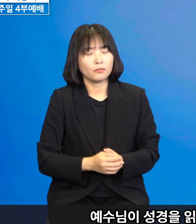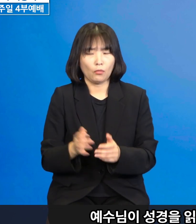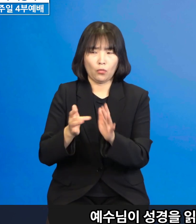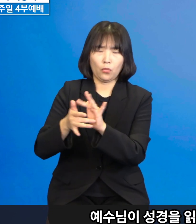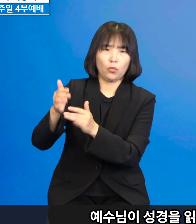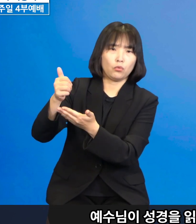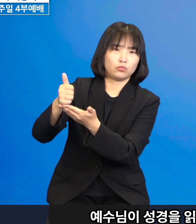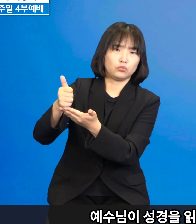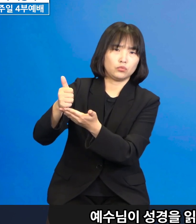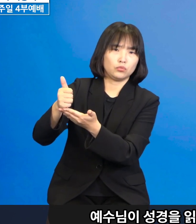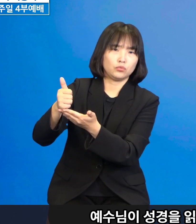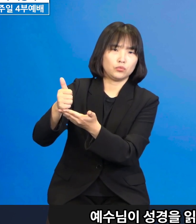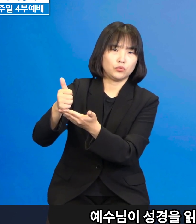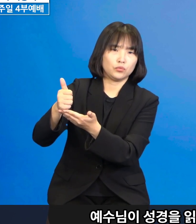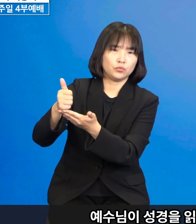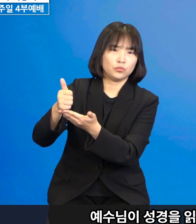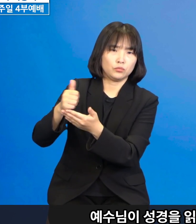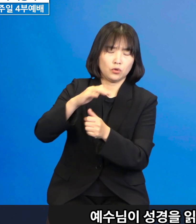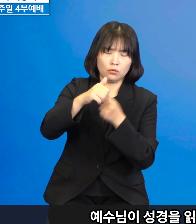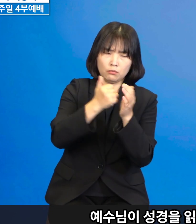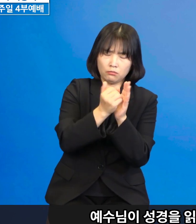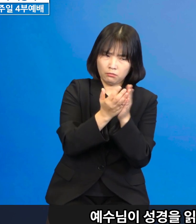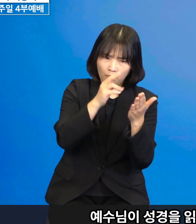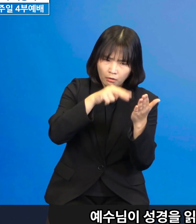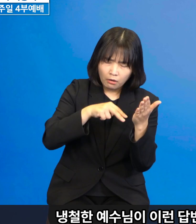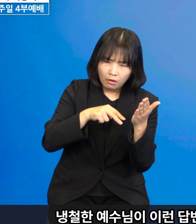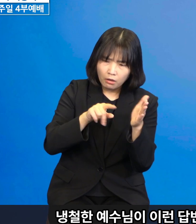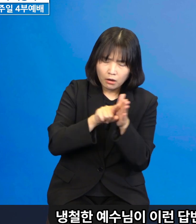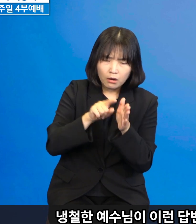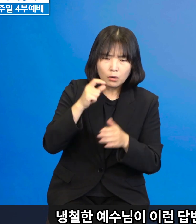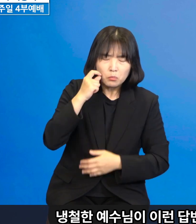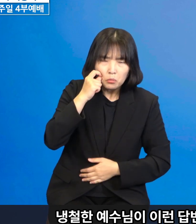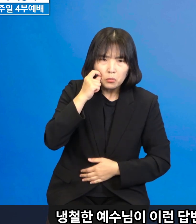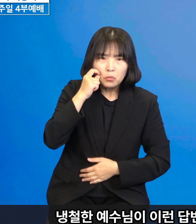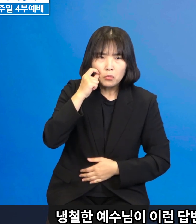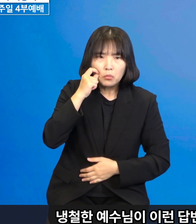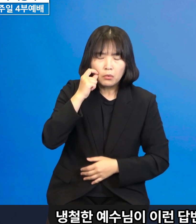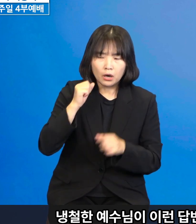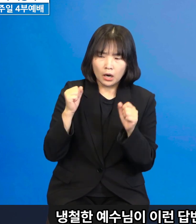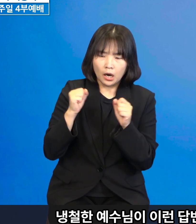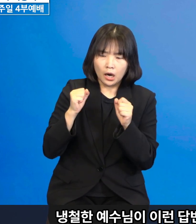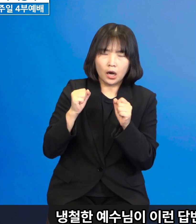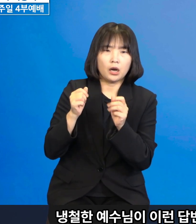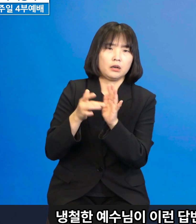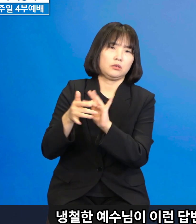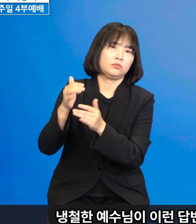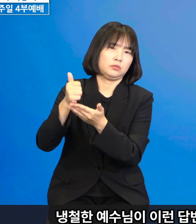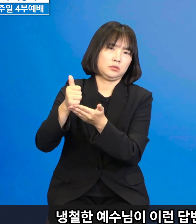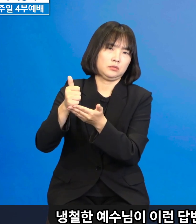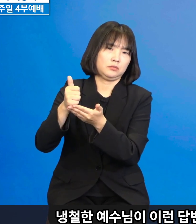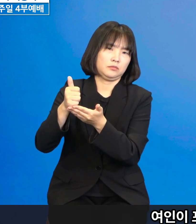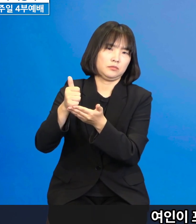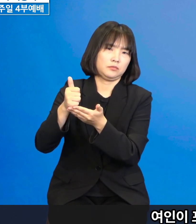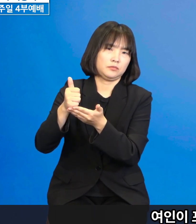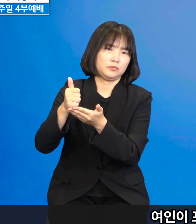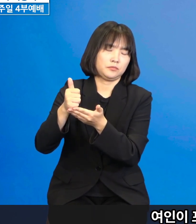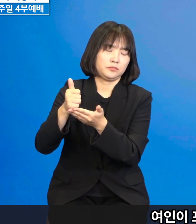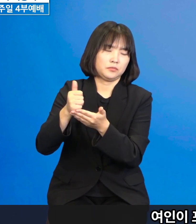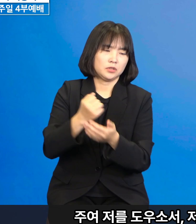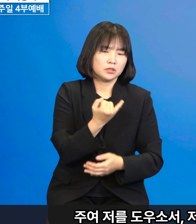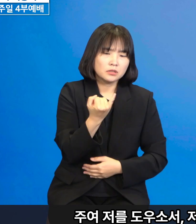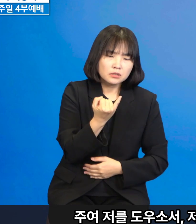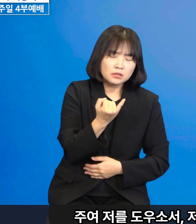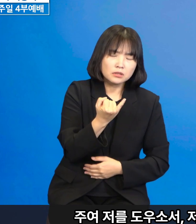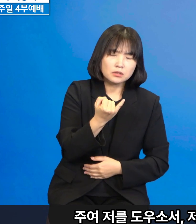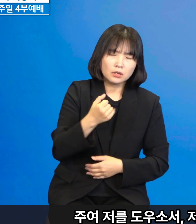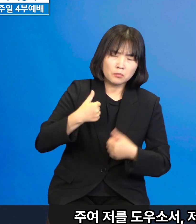예수님이 성경을 읽고도 믿어지지 않을 만큼 냉철한 예수님이 이런 답변을 하시, 거절을 하신 거예요. 여인이 포기하지